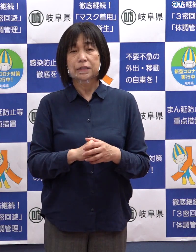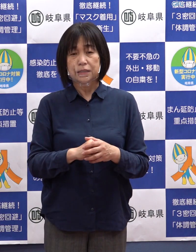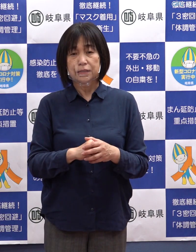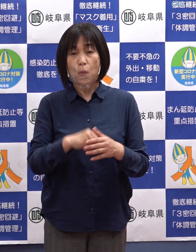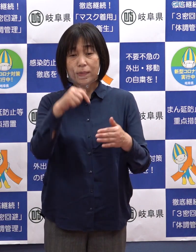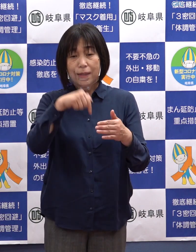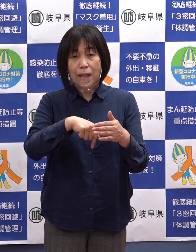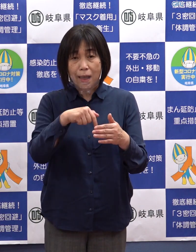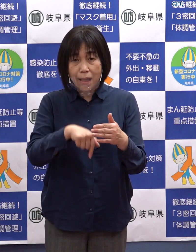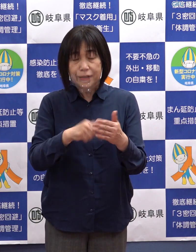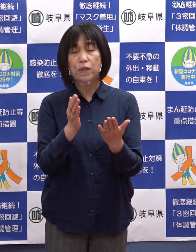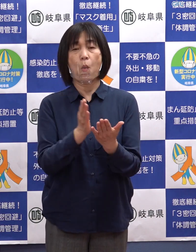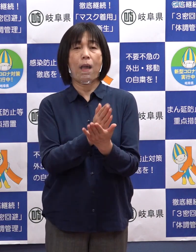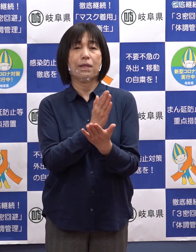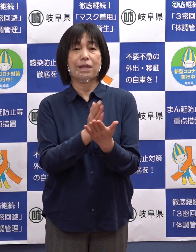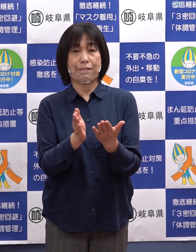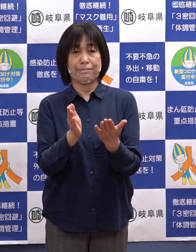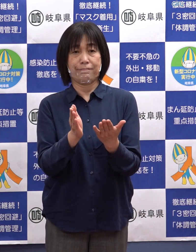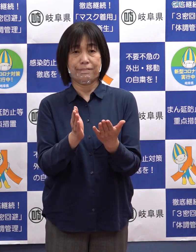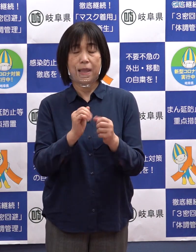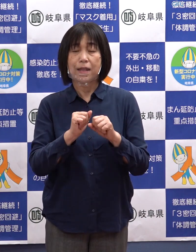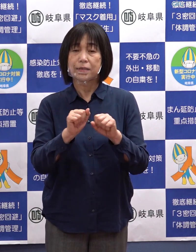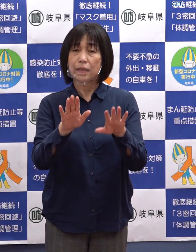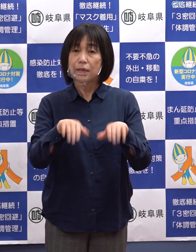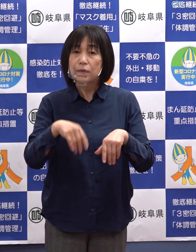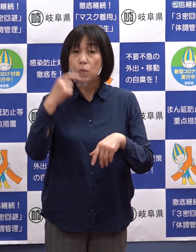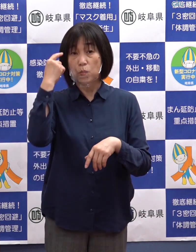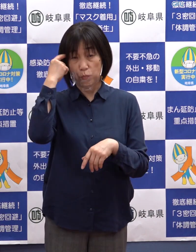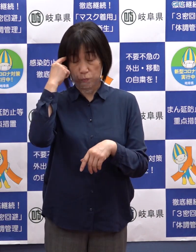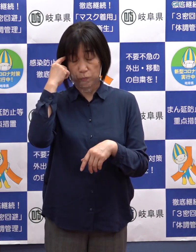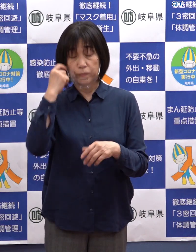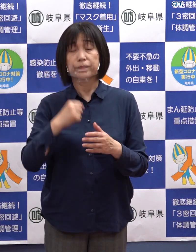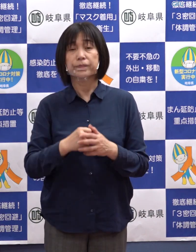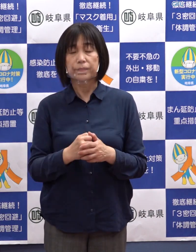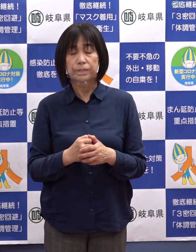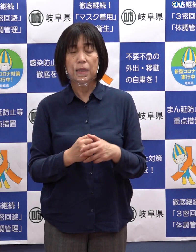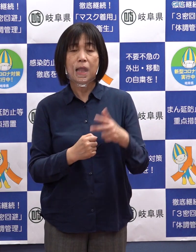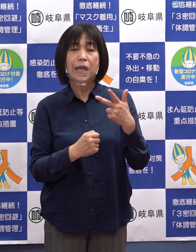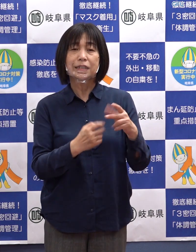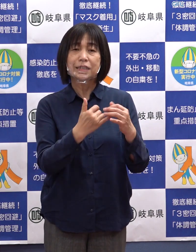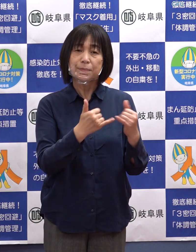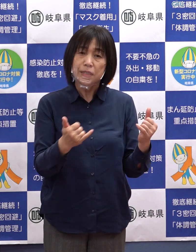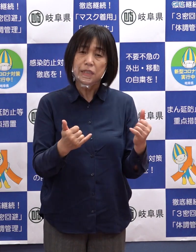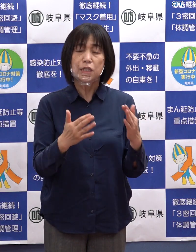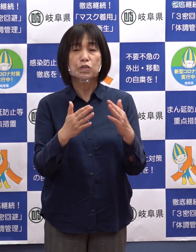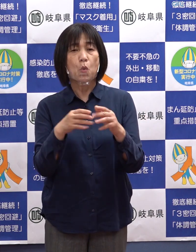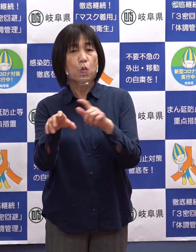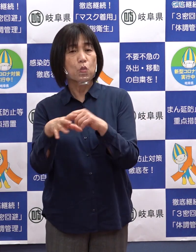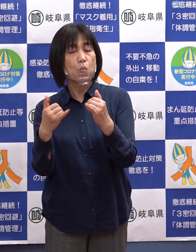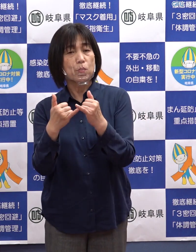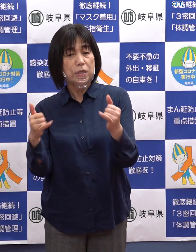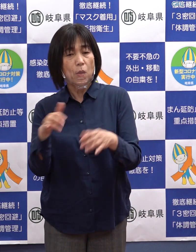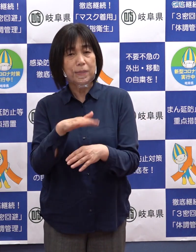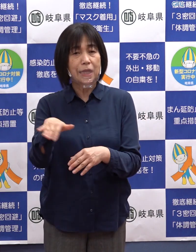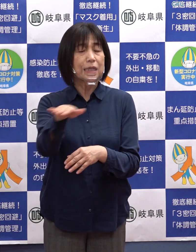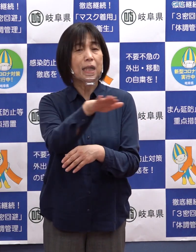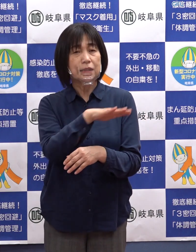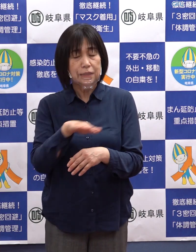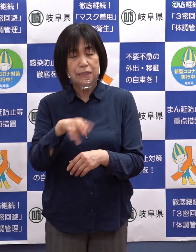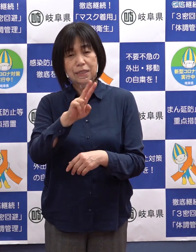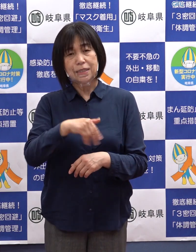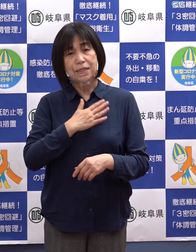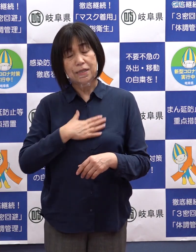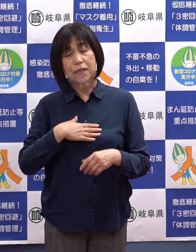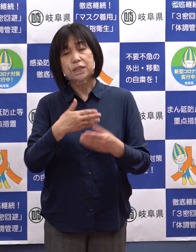断をされていくんでしょうけども、まあ、市民、町民、村民の皆さんに十分理解を得られる